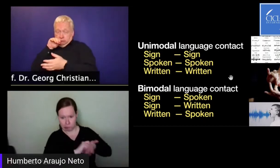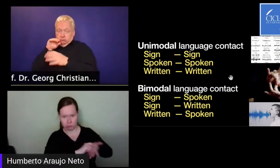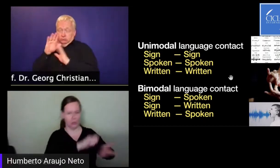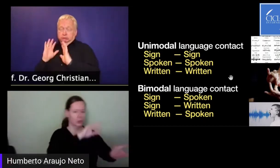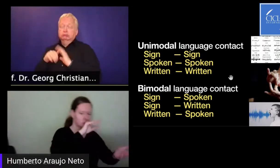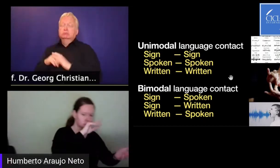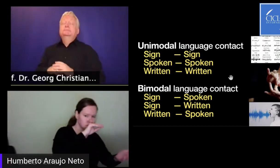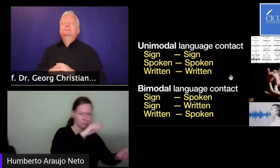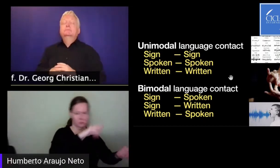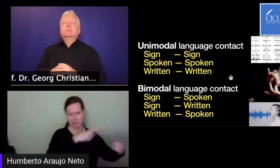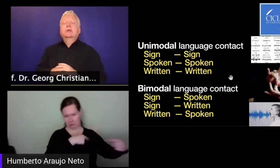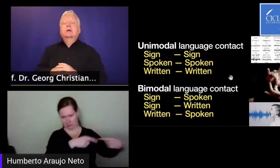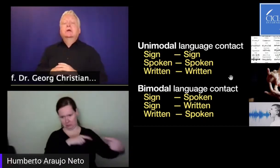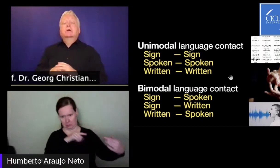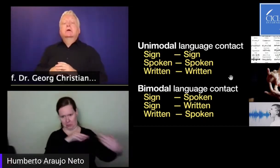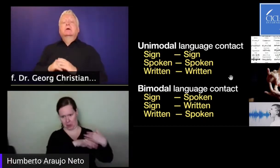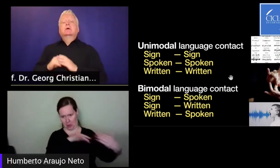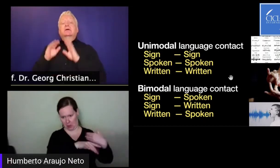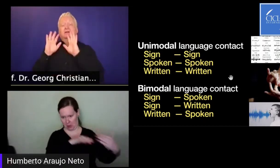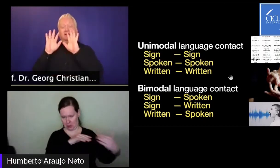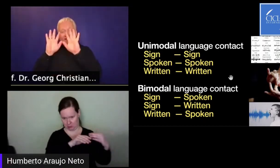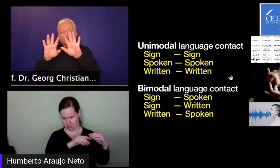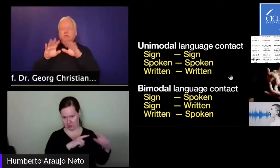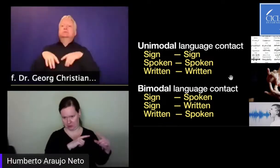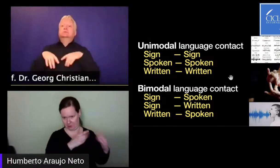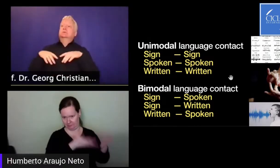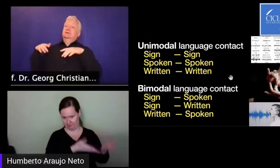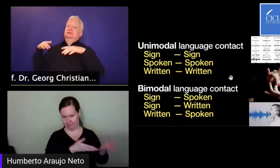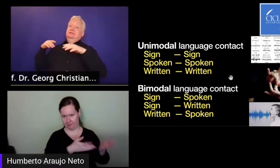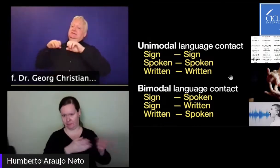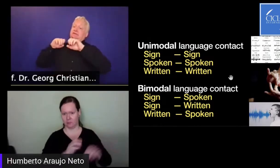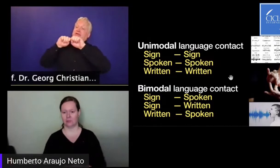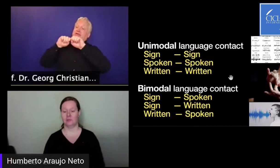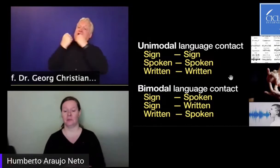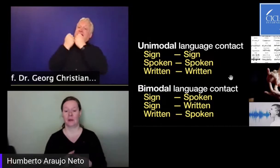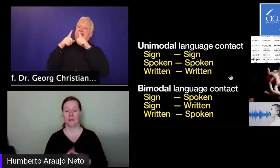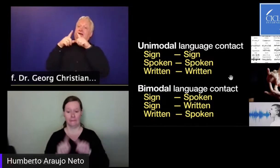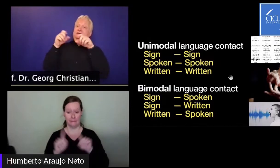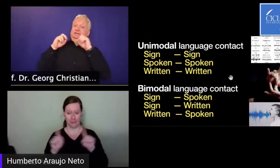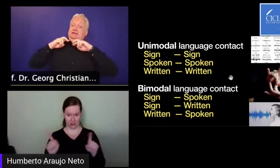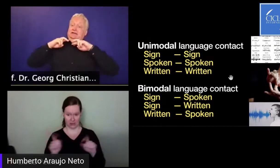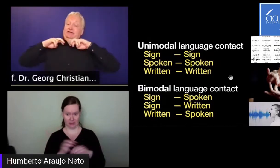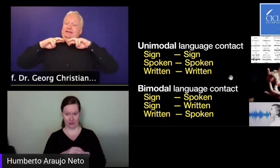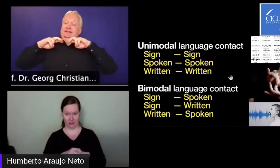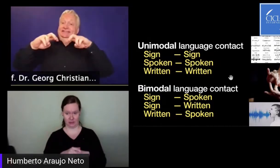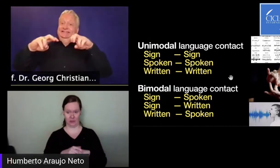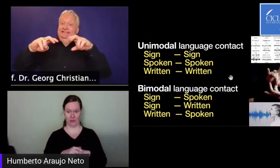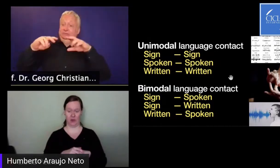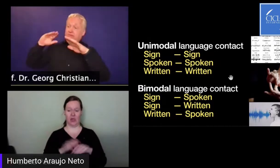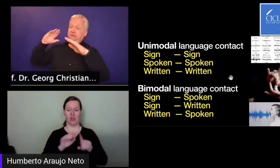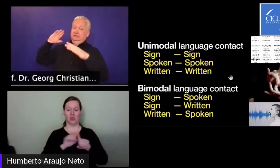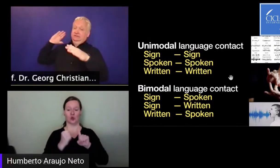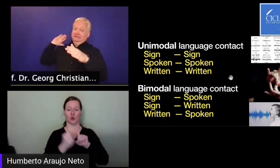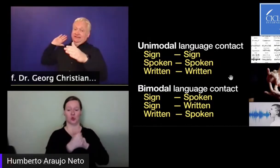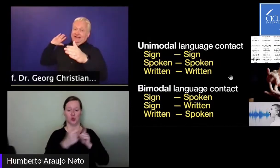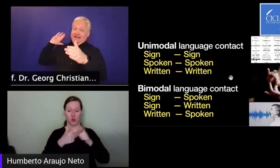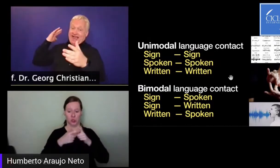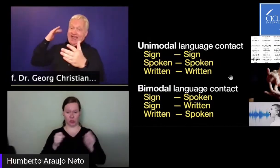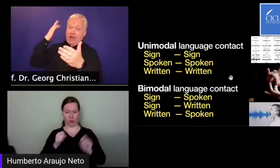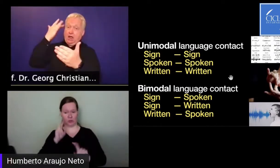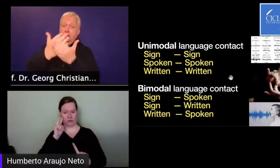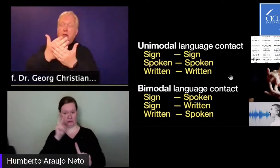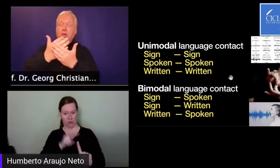língua tátil com uma língua de sinais, ou uma língua oral, enfim, diversas modalidades ali em jogo naquele